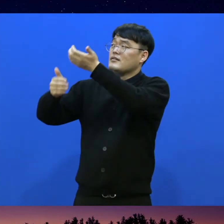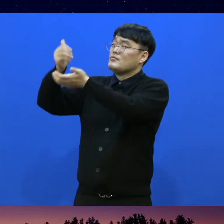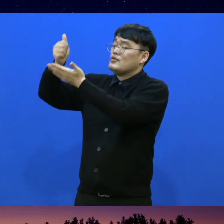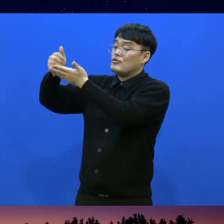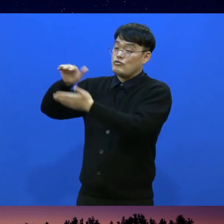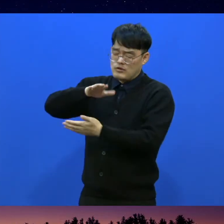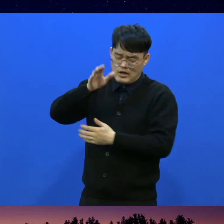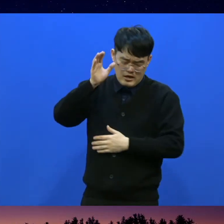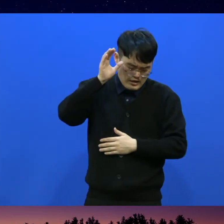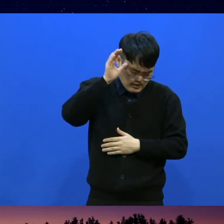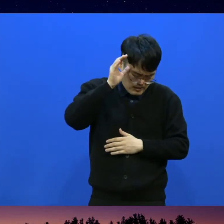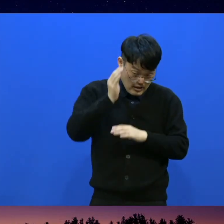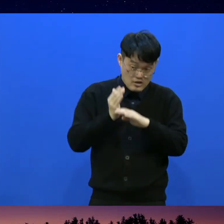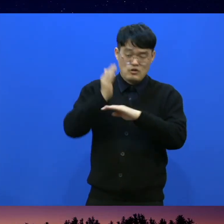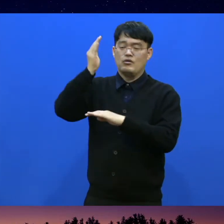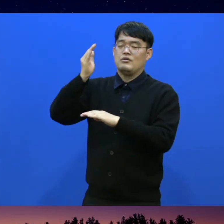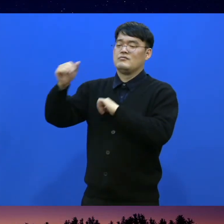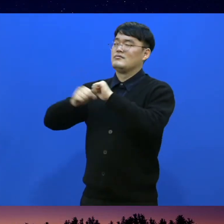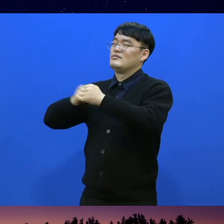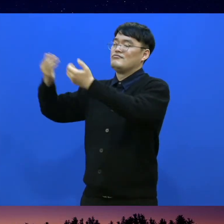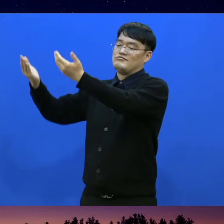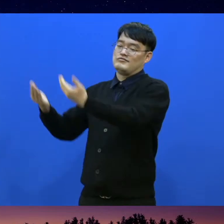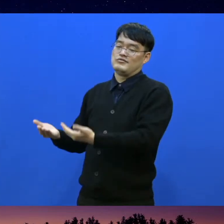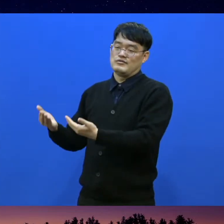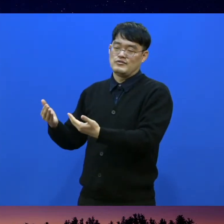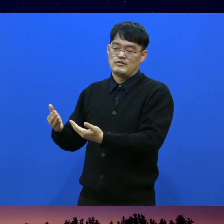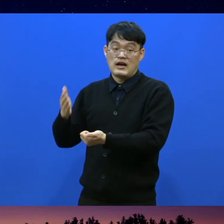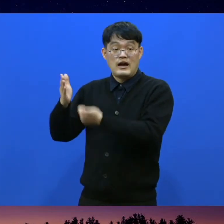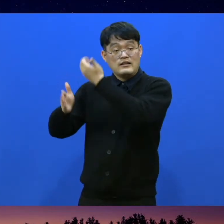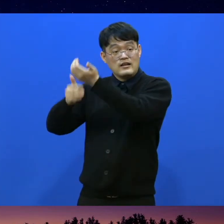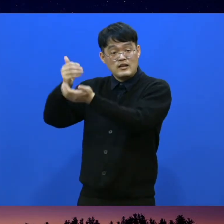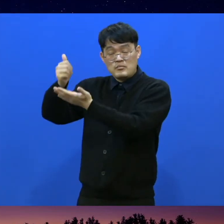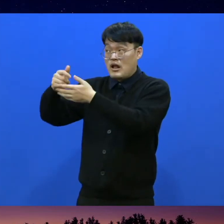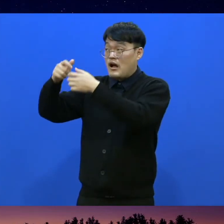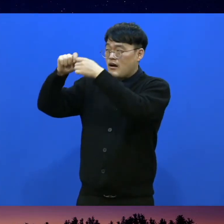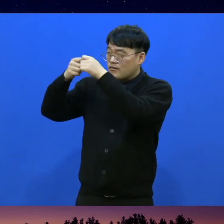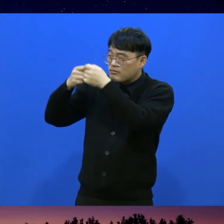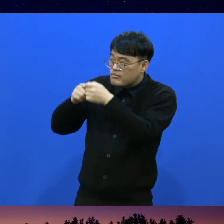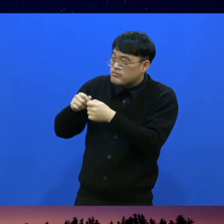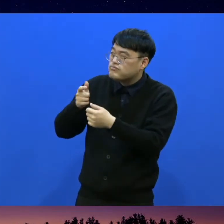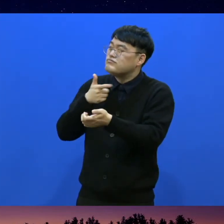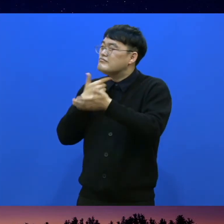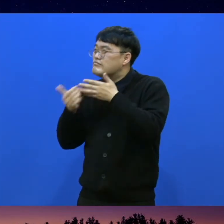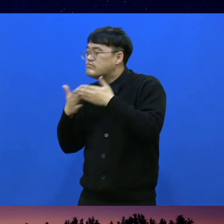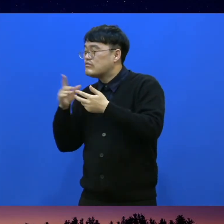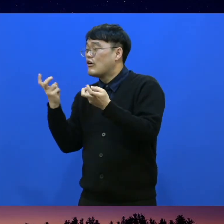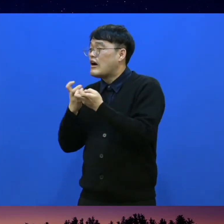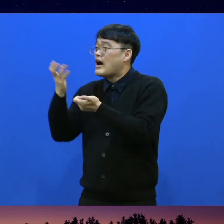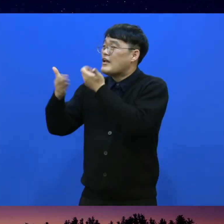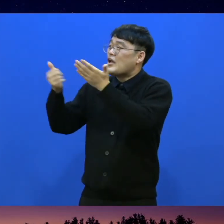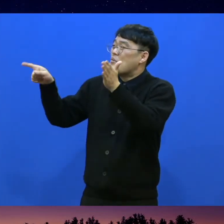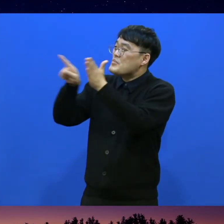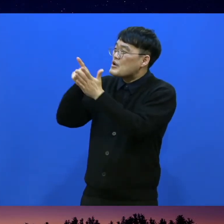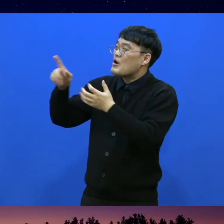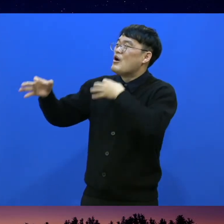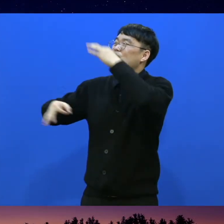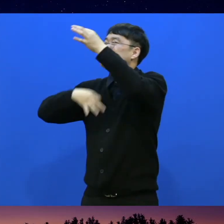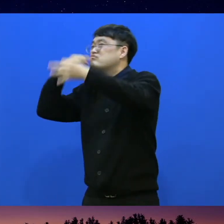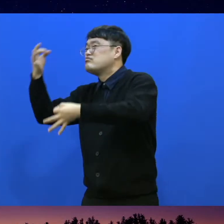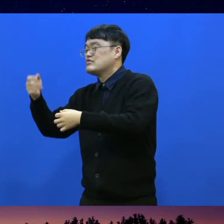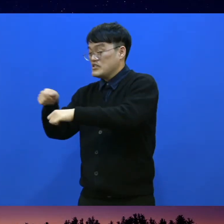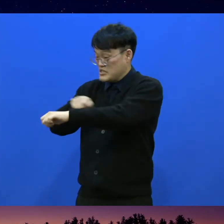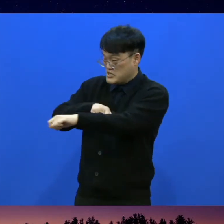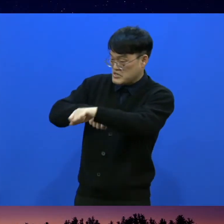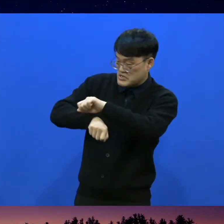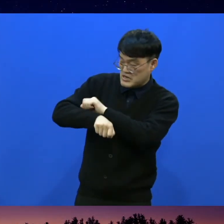넘어서서 역사하십니다. 누가 하나님을 더 구체적으로 경험할 수 있을까요? 이 하나님을 믿고 부르짖고 적극적으로 하나님 앞에 나아가는